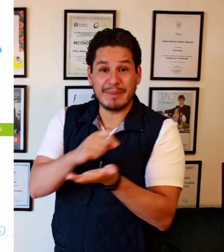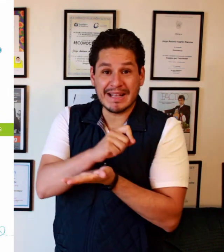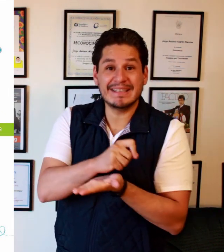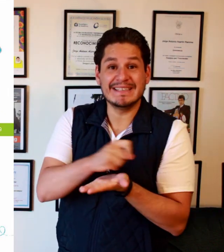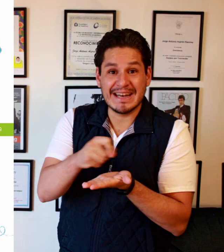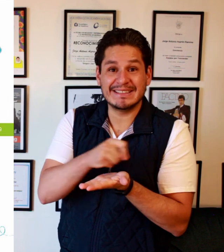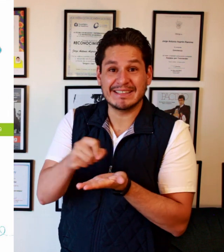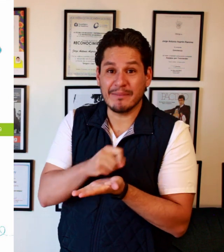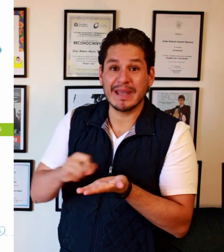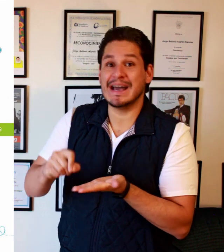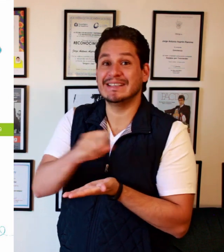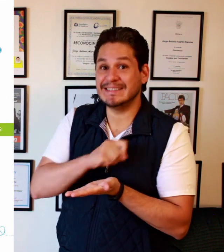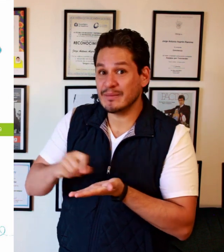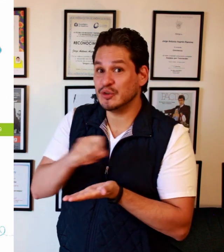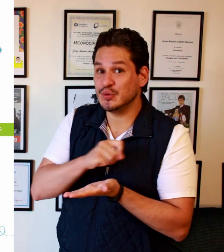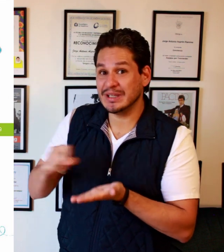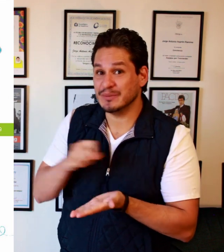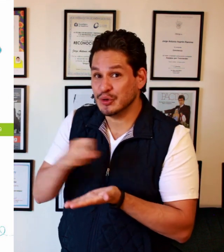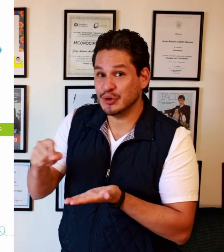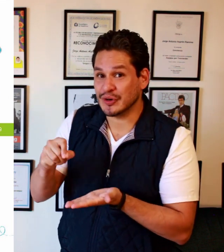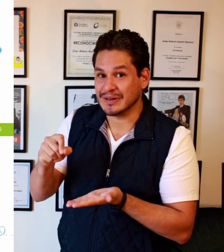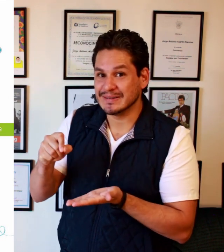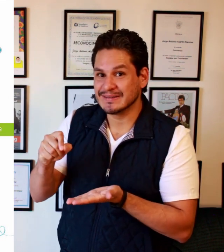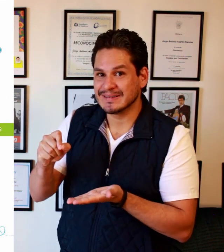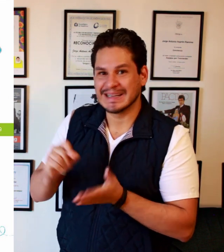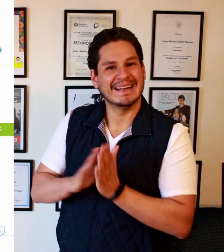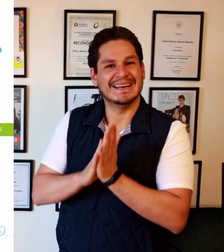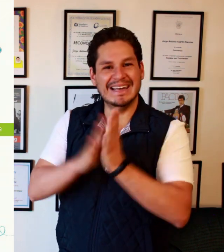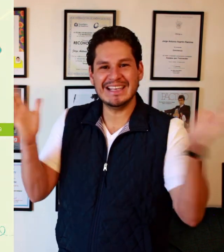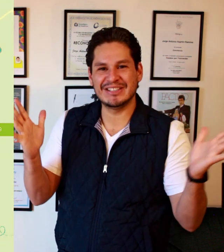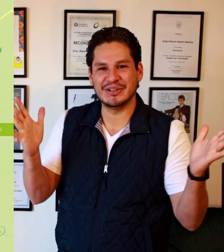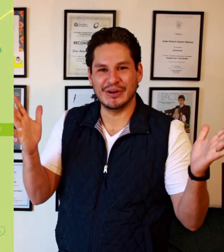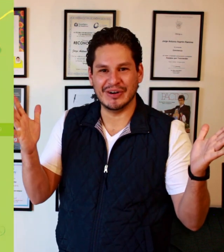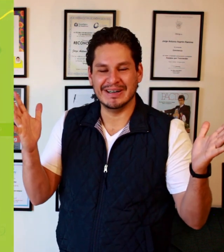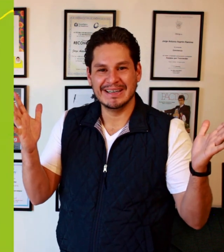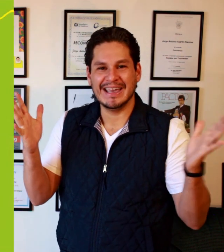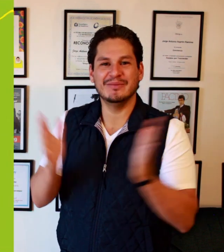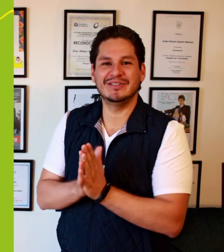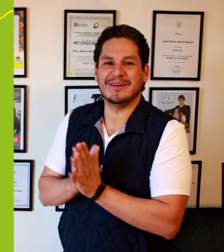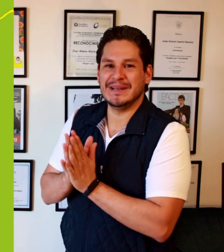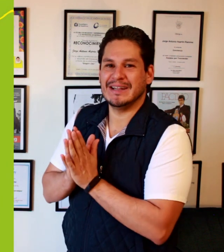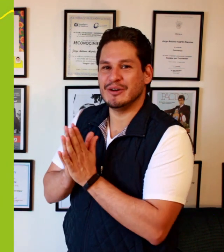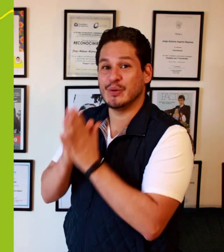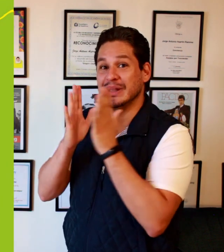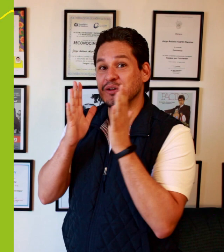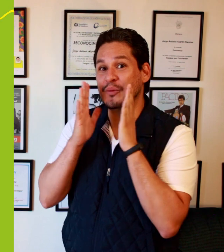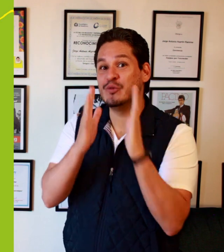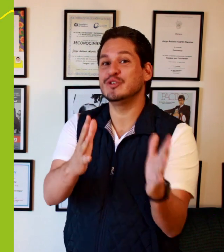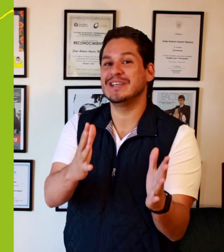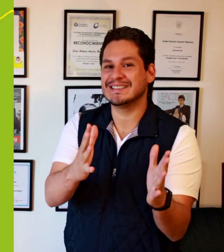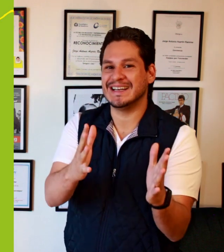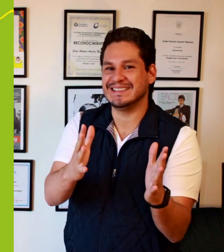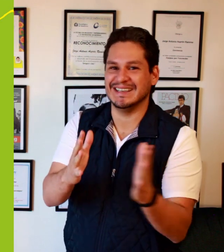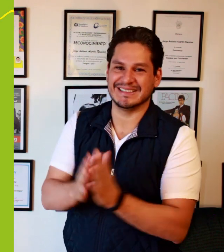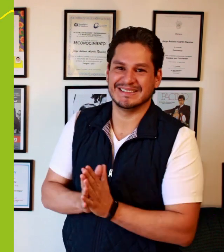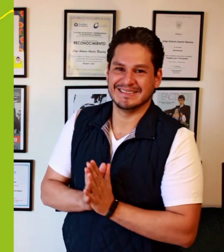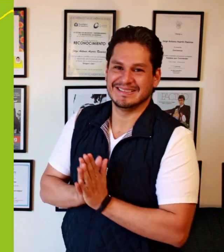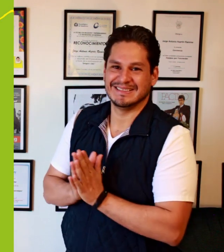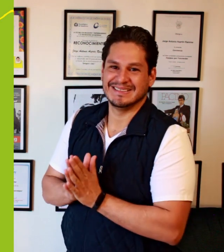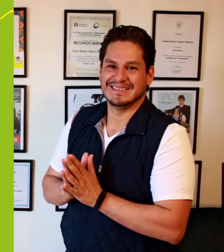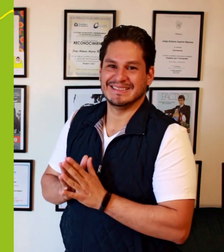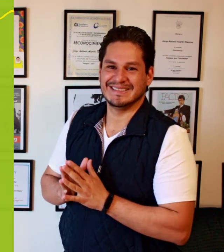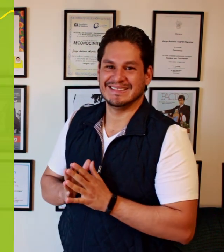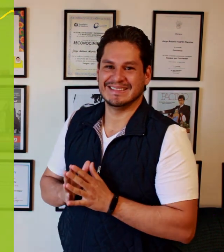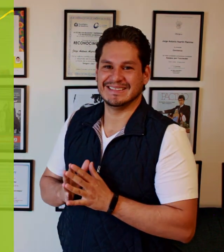¿Qué te parece si en este también hacemos un dibujo? ¡Listo! Hemos terminado el cuento. Muchas gracias.